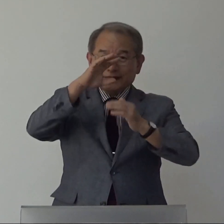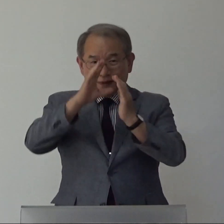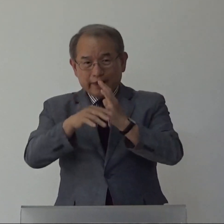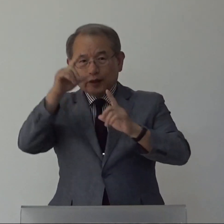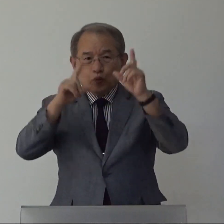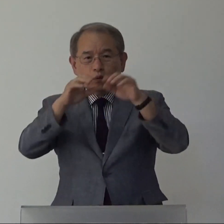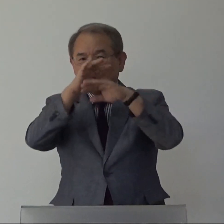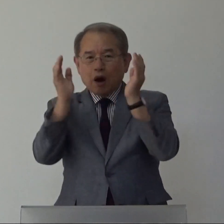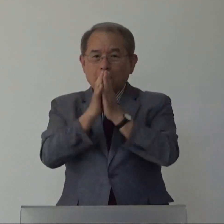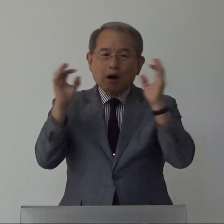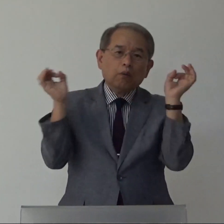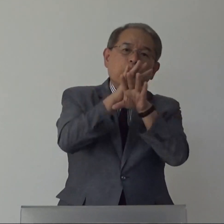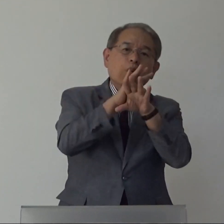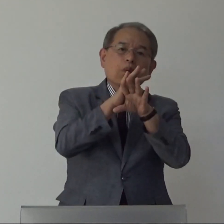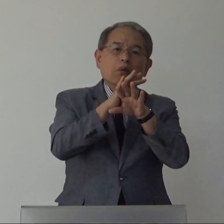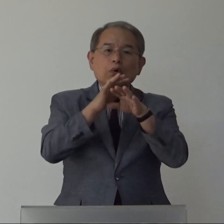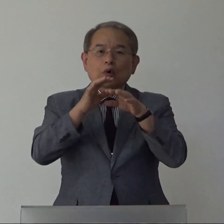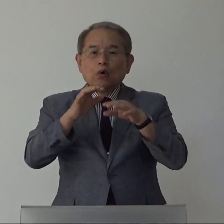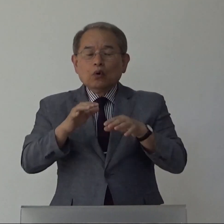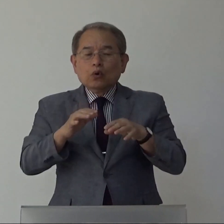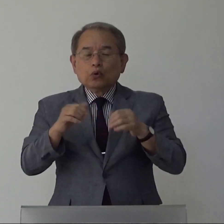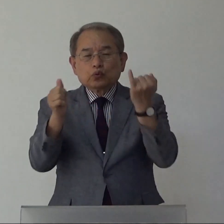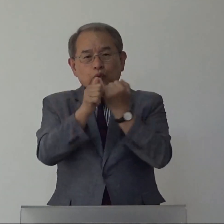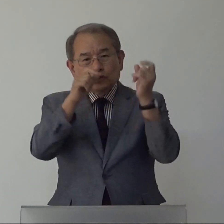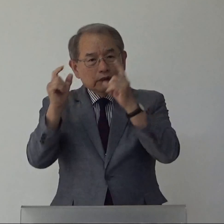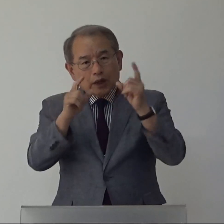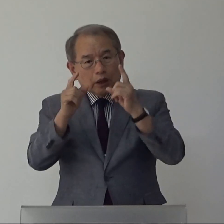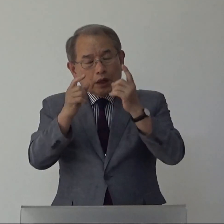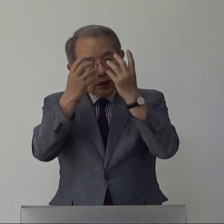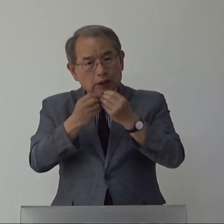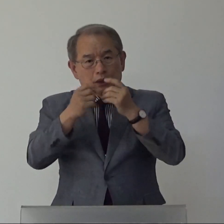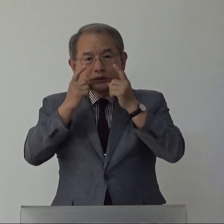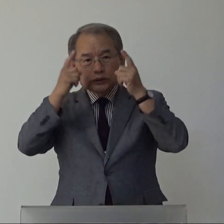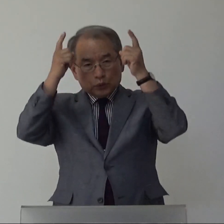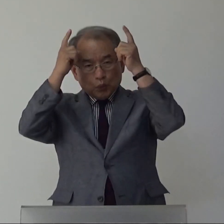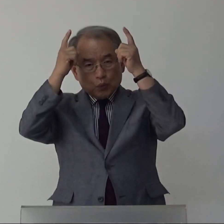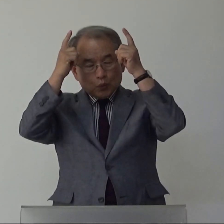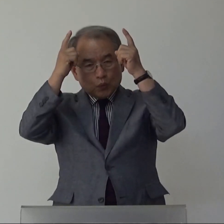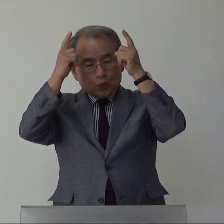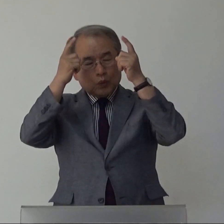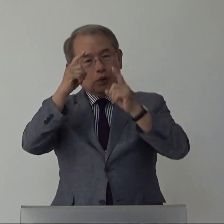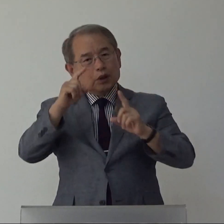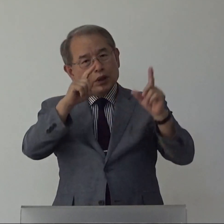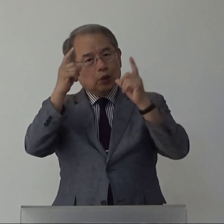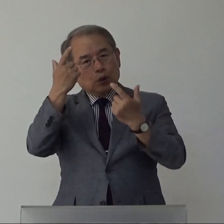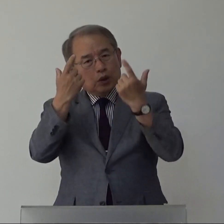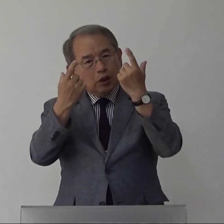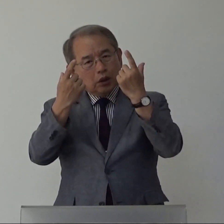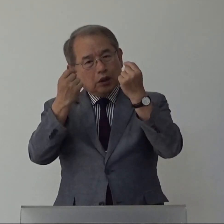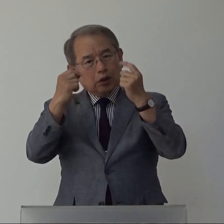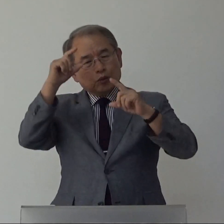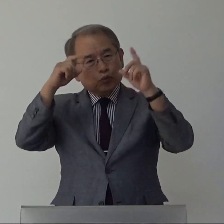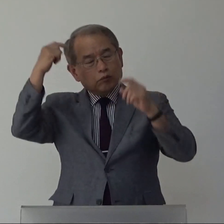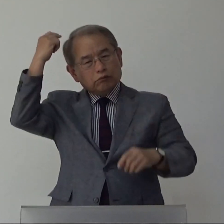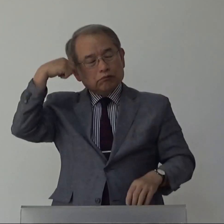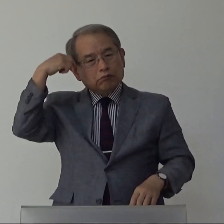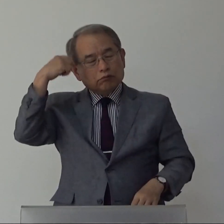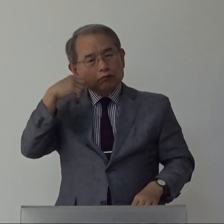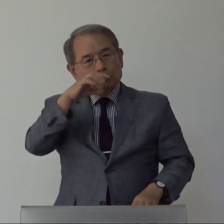그러고 서로 함부로 합니다. 연애할 때의 그 애틋함은 다 사라지게 되죠.